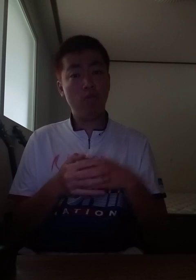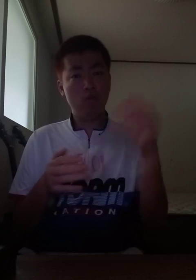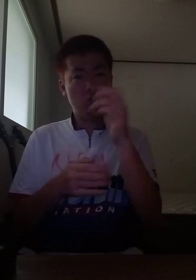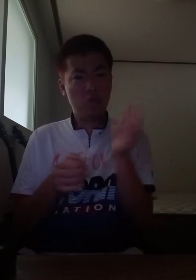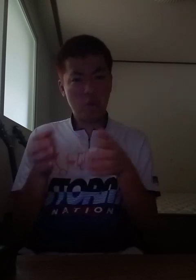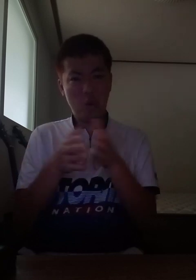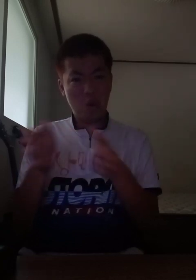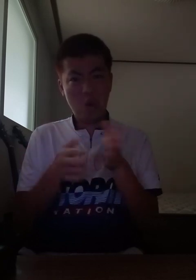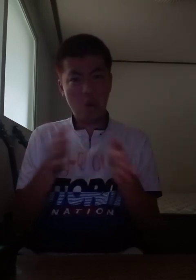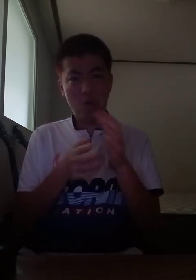쫓기듯 걷는 여성,